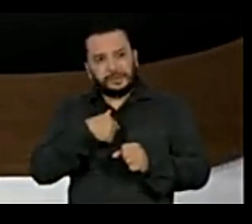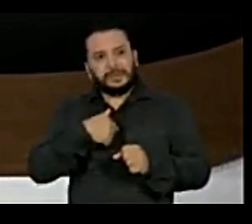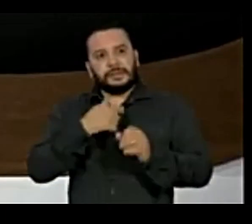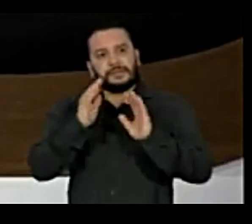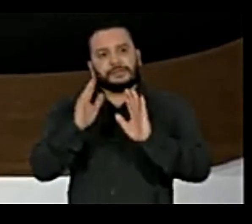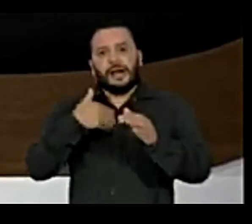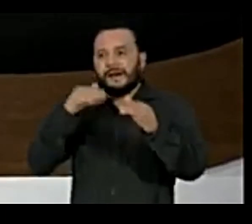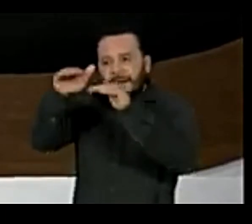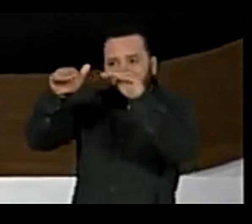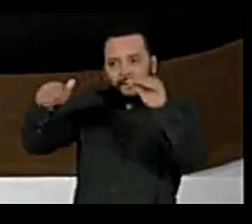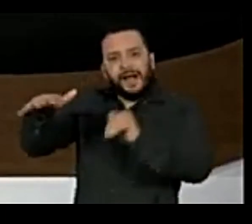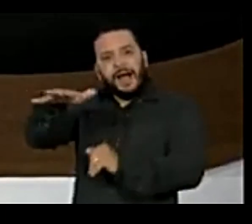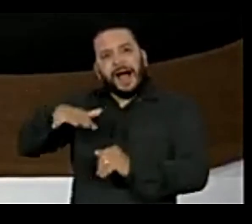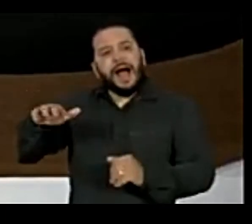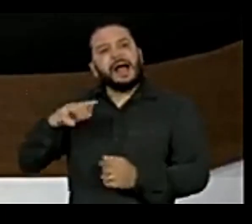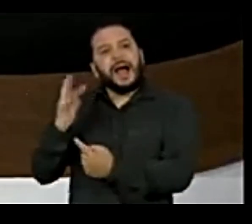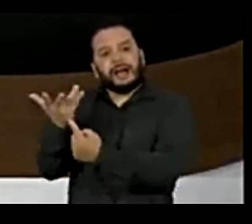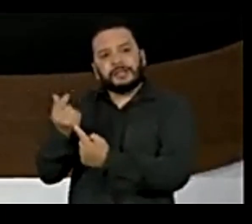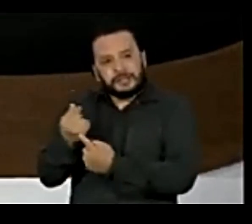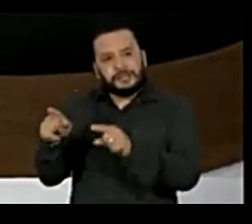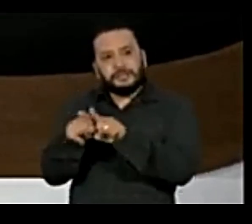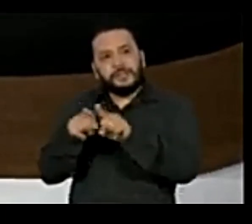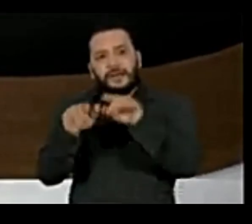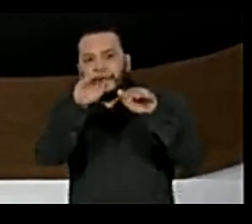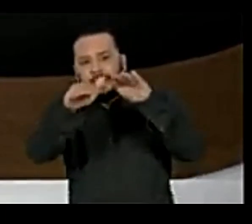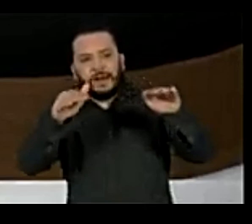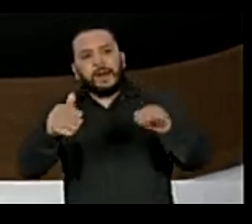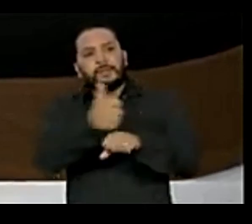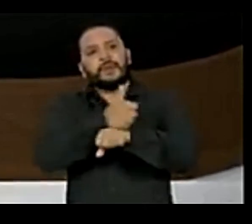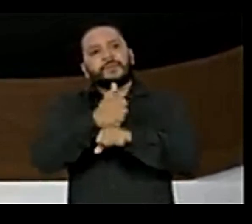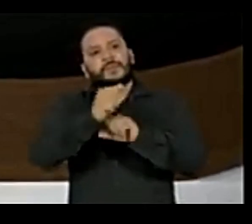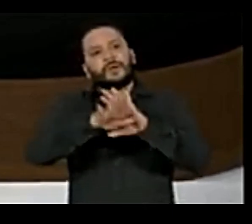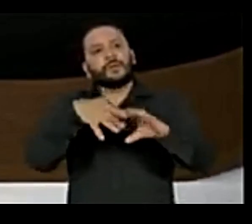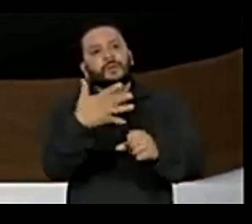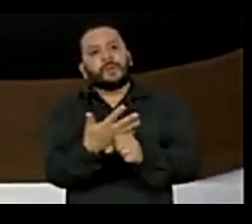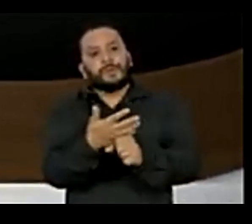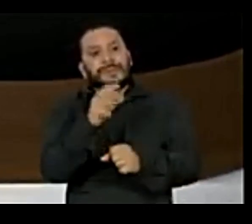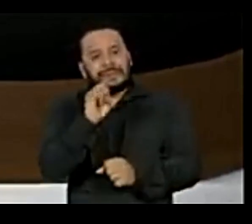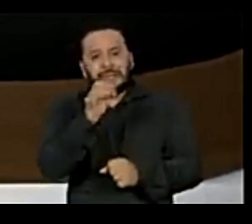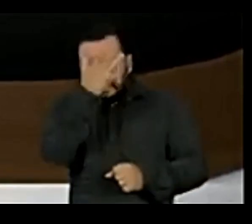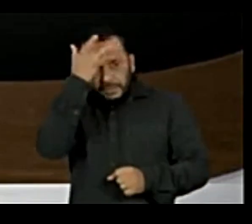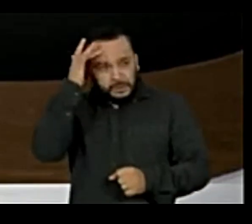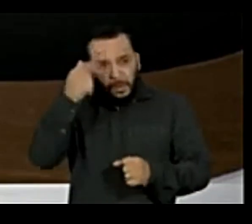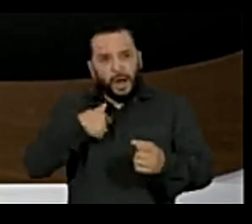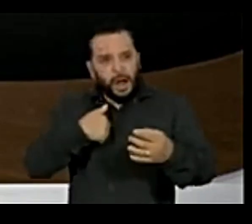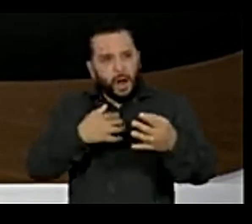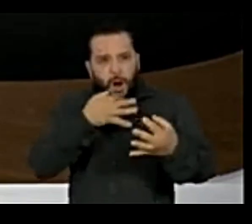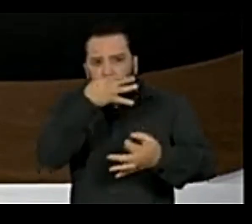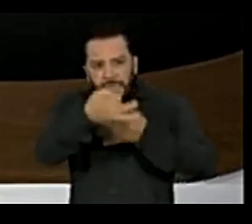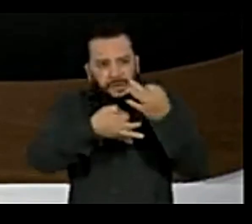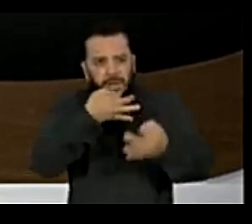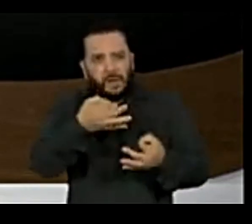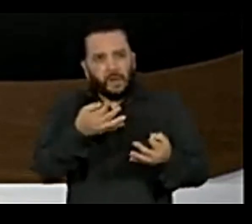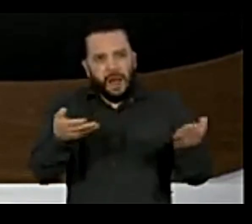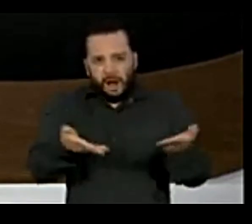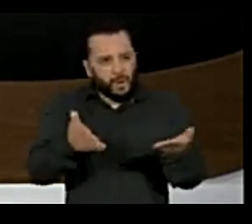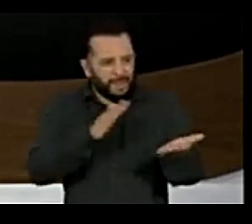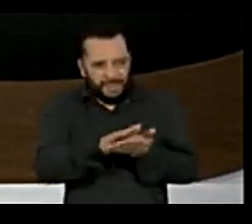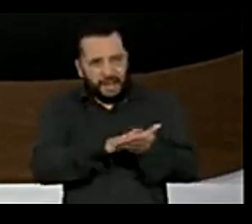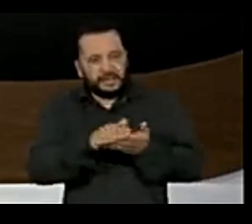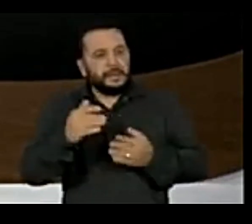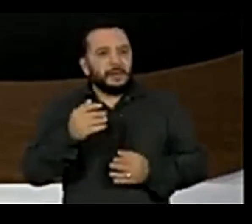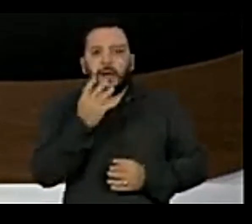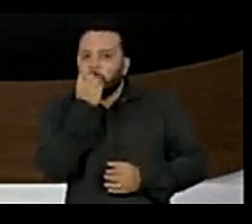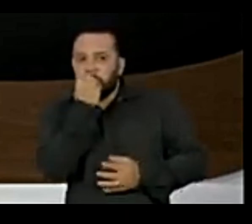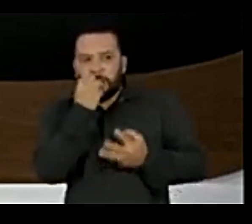classe artística e para outros influenciadores digitais, dizendo que quem não se posicionasse agora, a partir de agora, diante